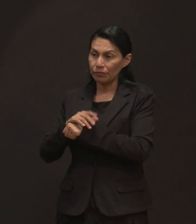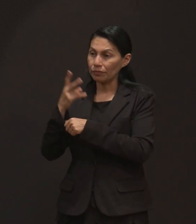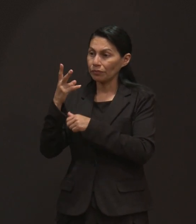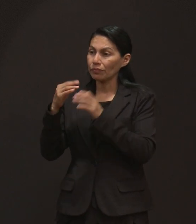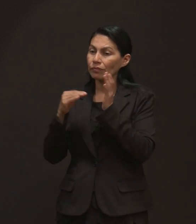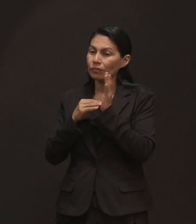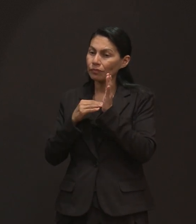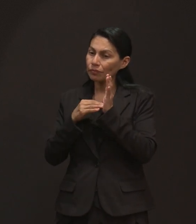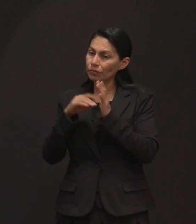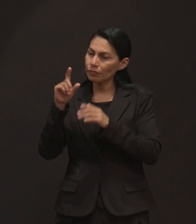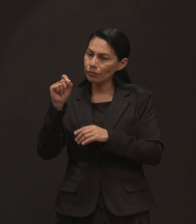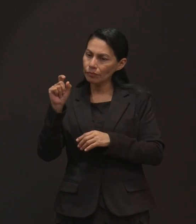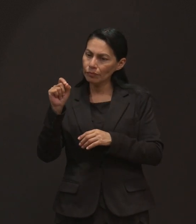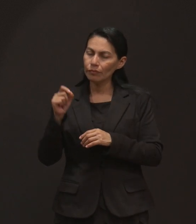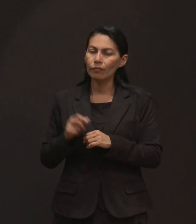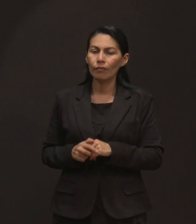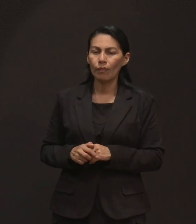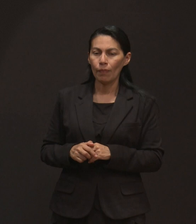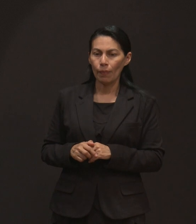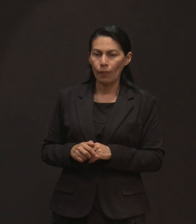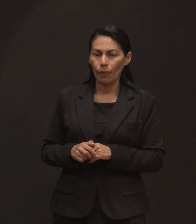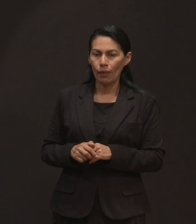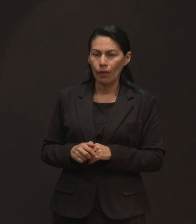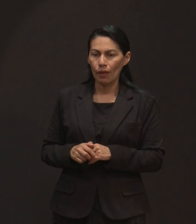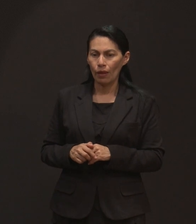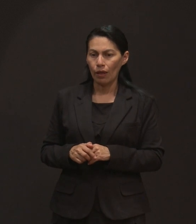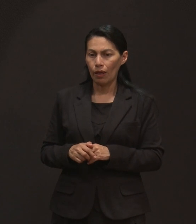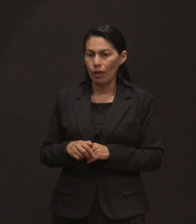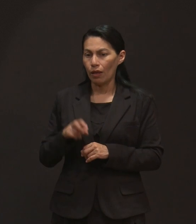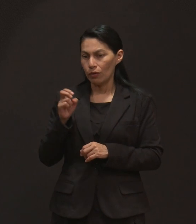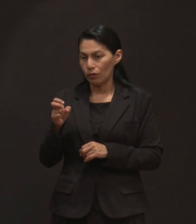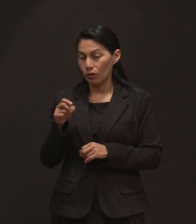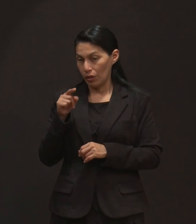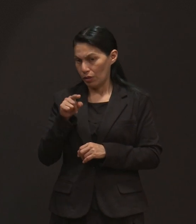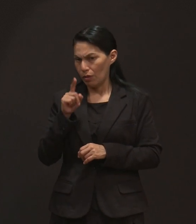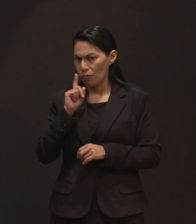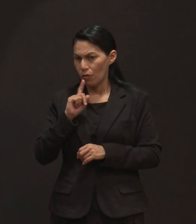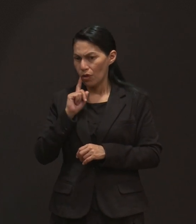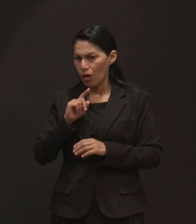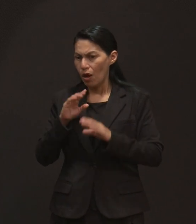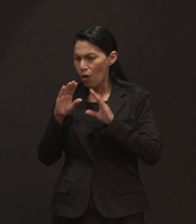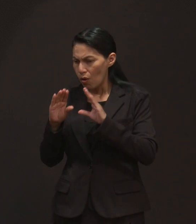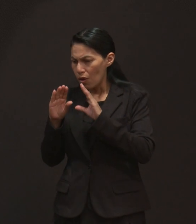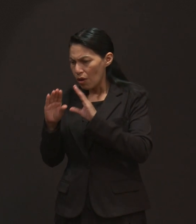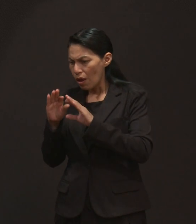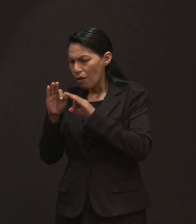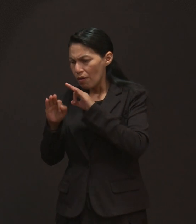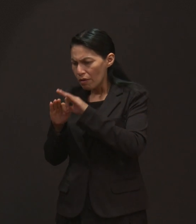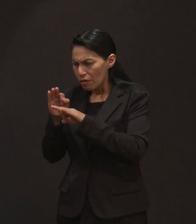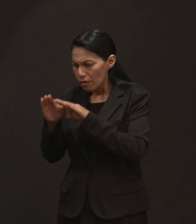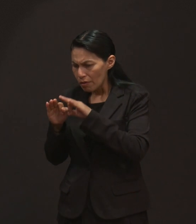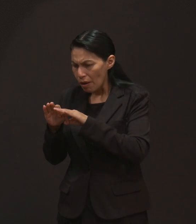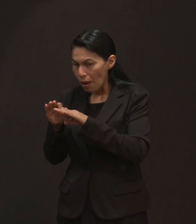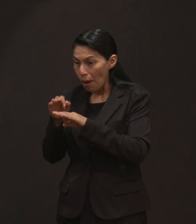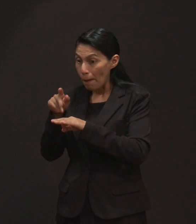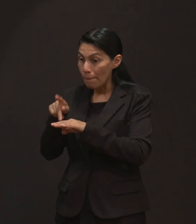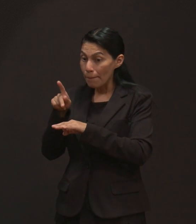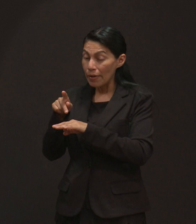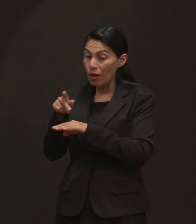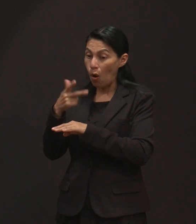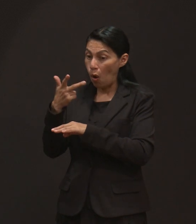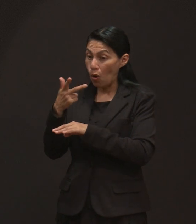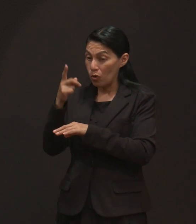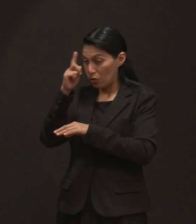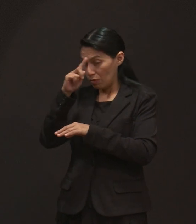en el 2020, cuando enferma de COVID su esposo, ella pues le tocó cuidarlo. Pero como ella no cambió